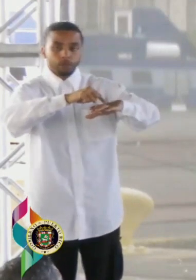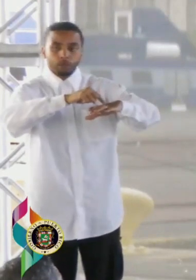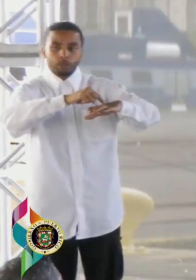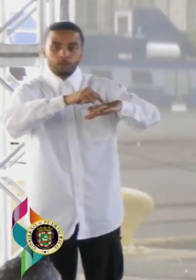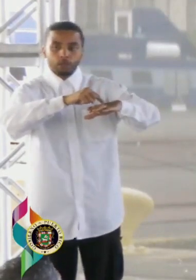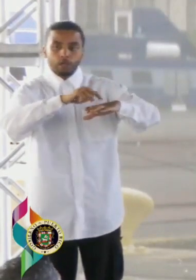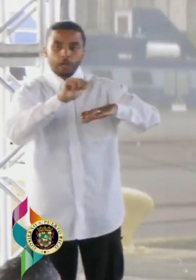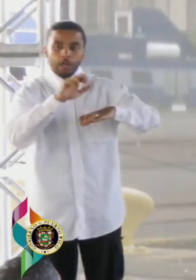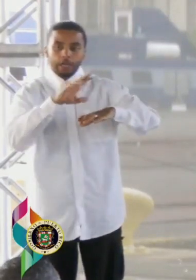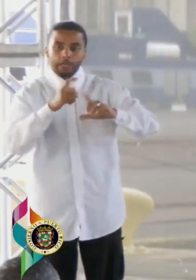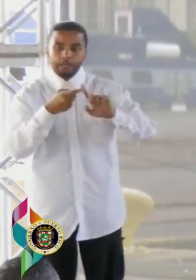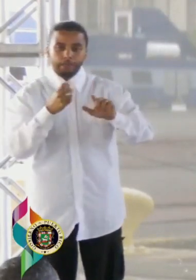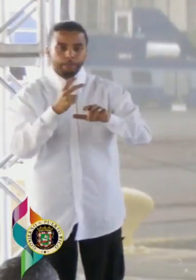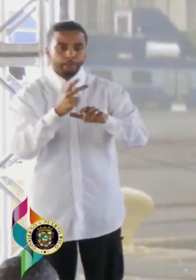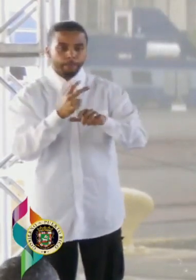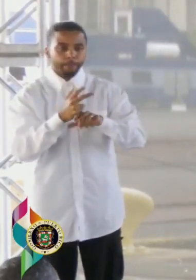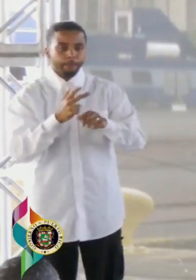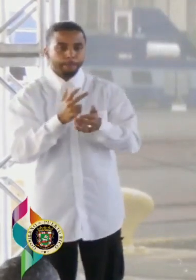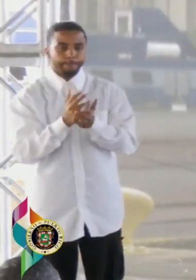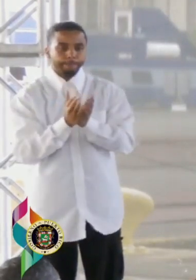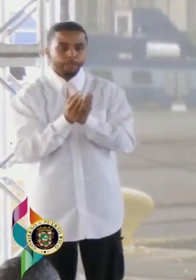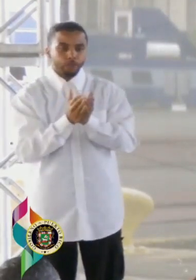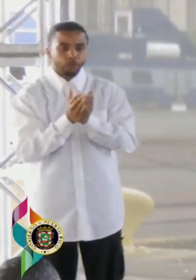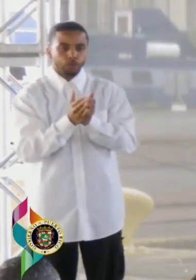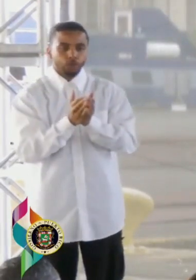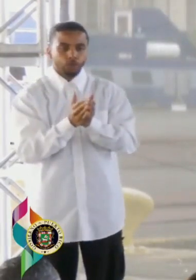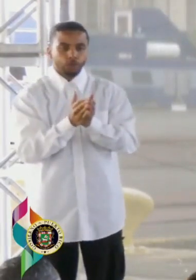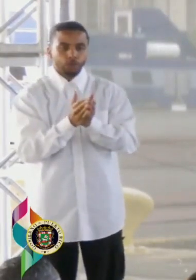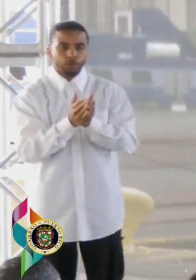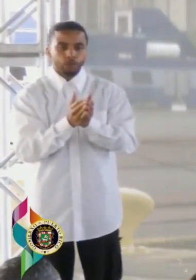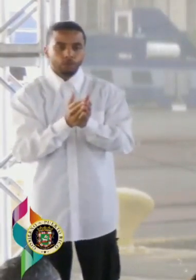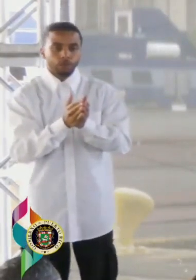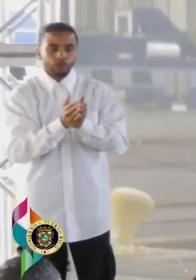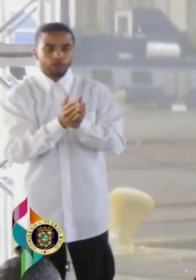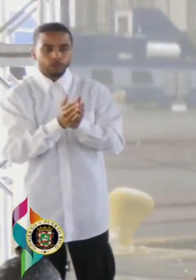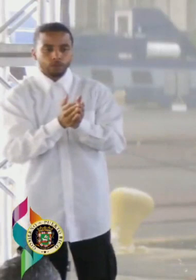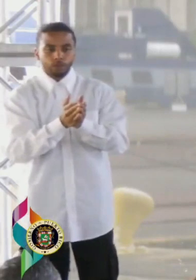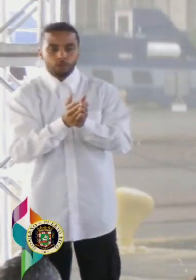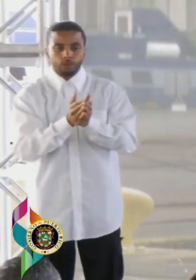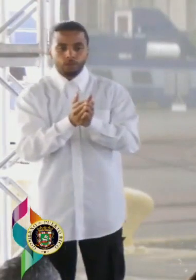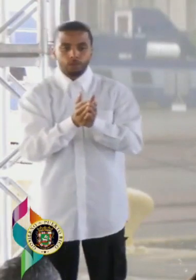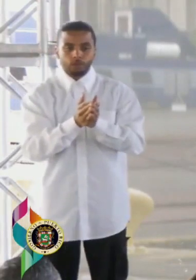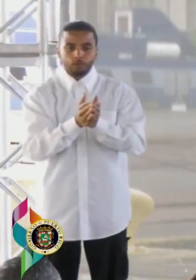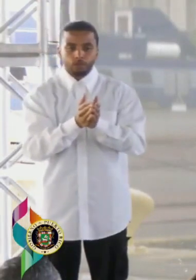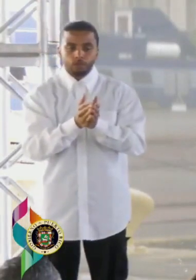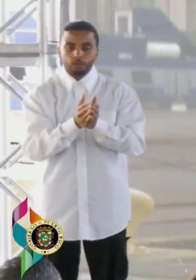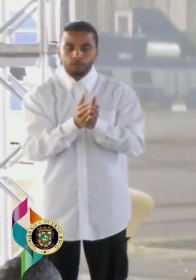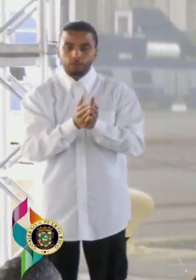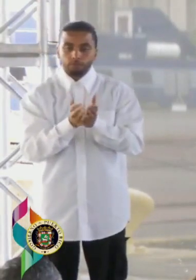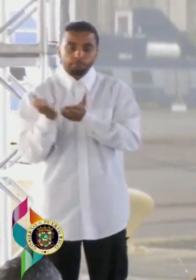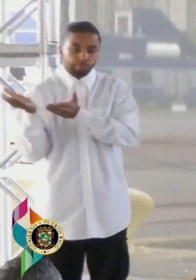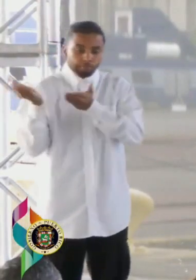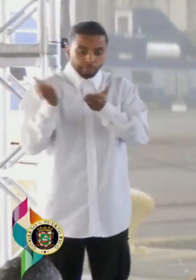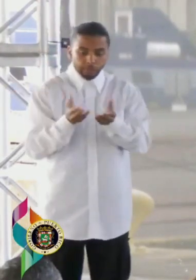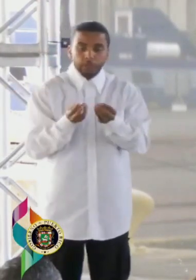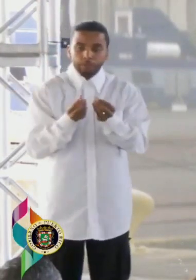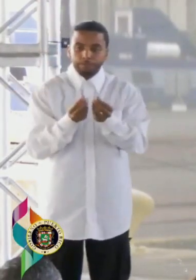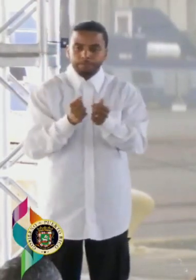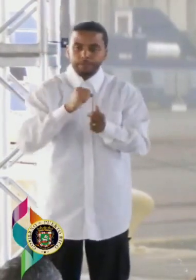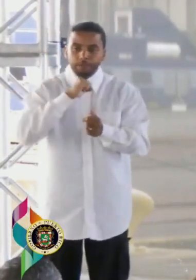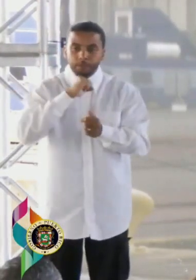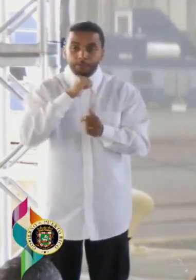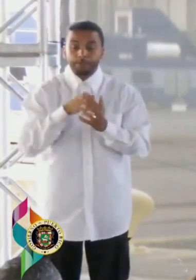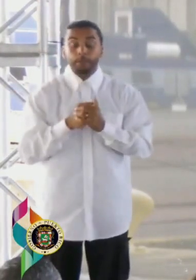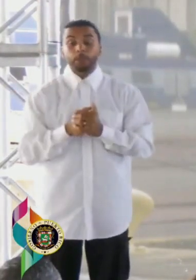Grande un poquito más específico en cuanto al impacto a la economía y a los empleos impacto en la economía y